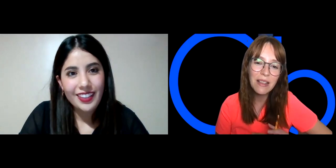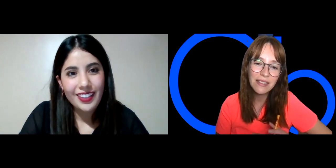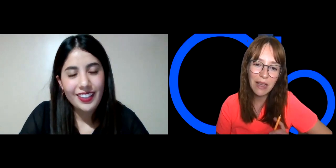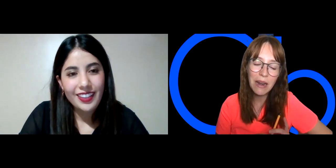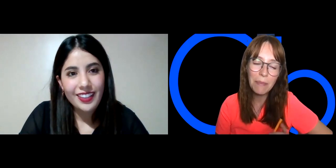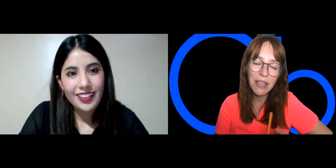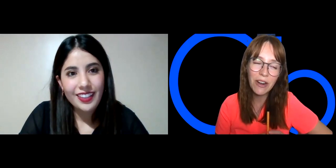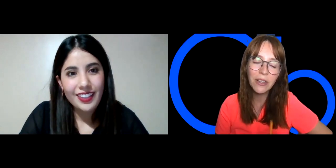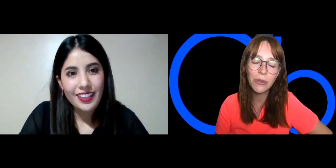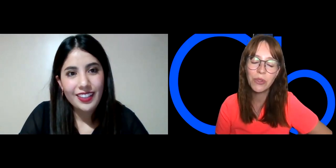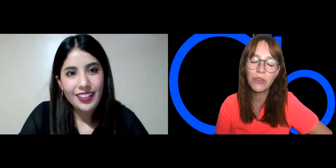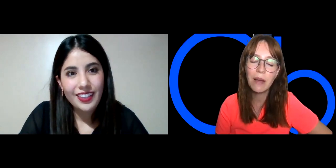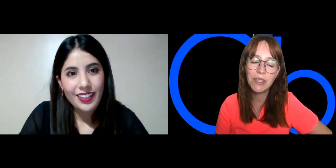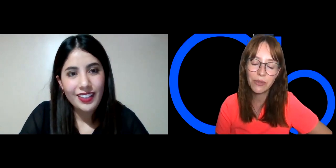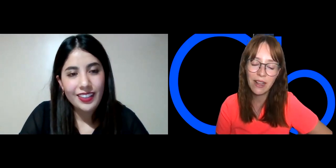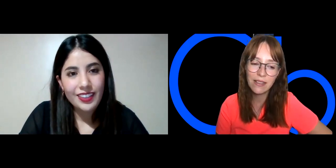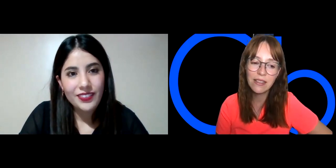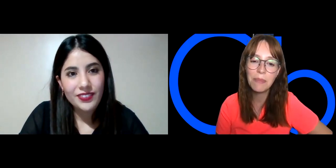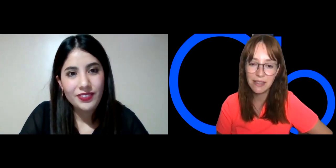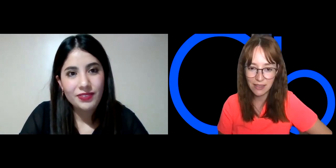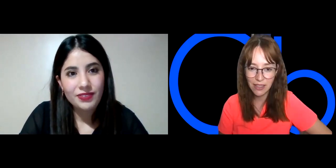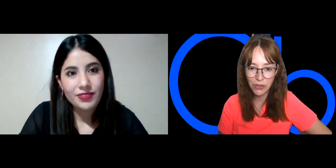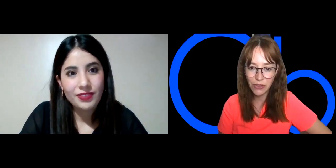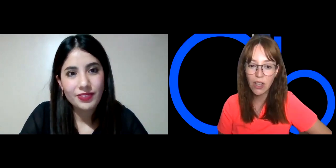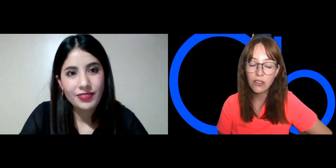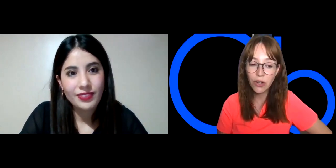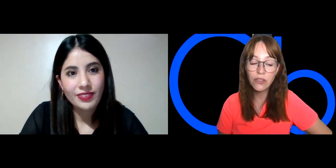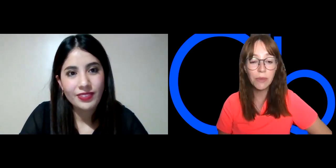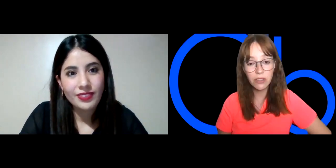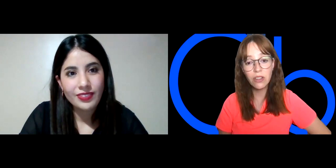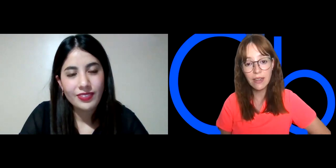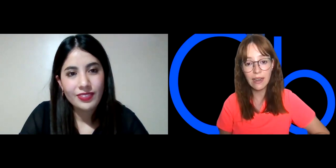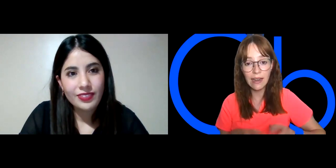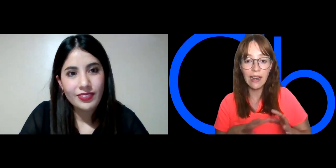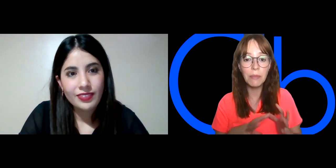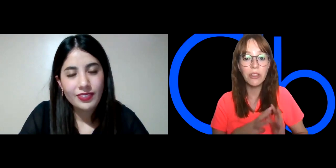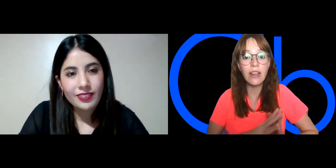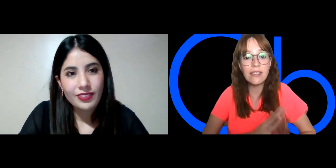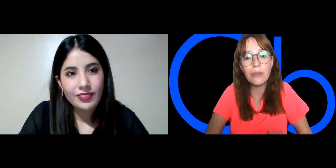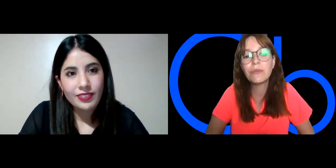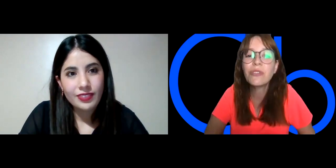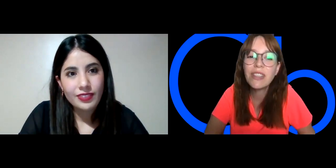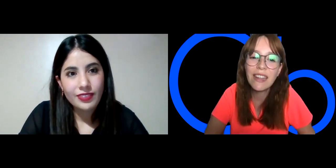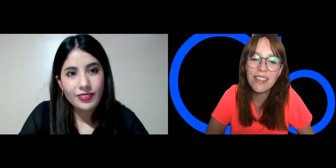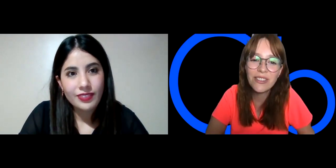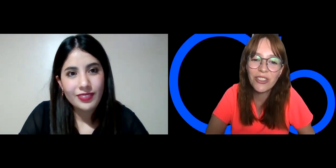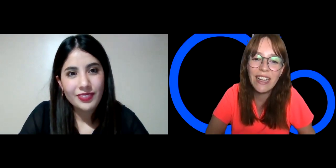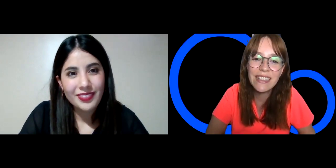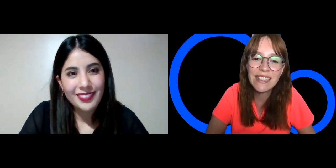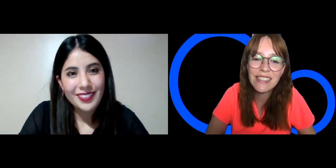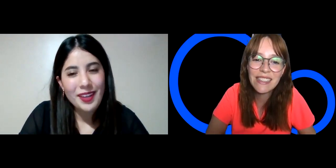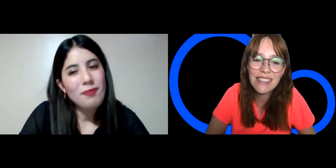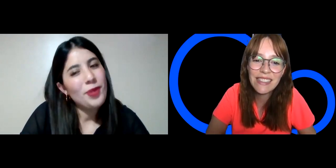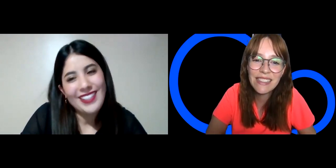vez sea mayor la inclusión a personas y pacientitos sordos, sobre todo en el ámbito de la salud. Muchas gracias, doctora